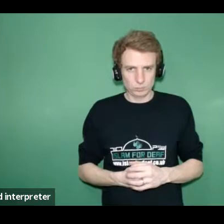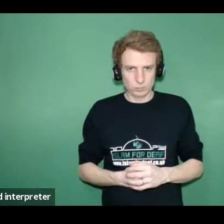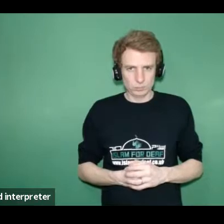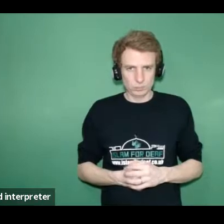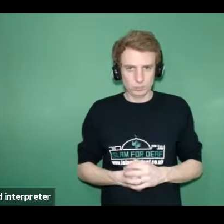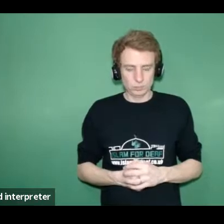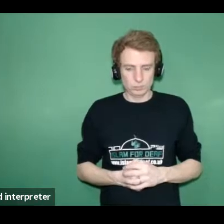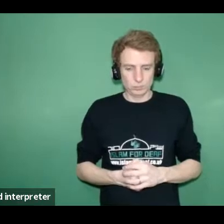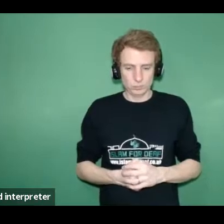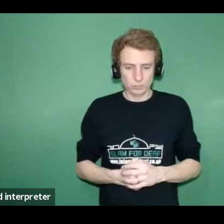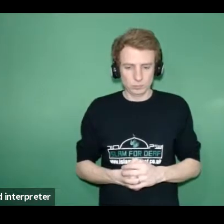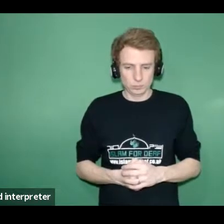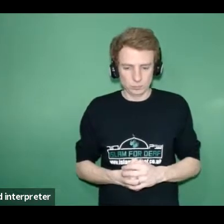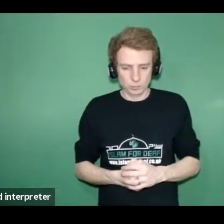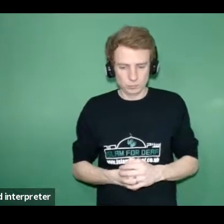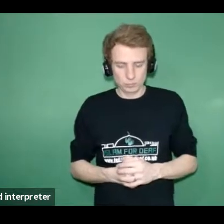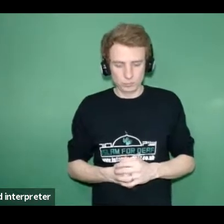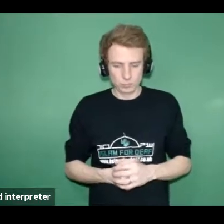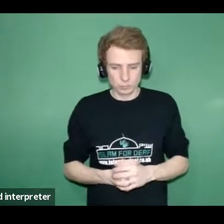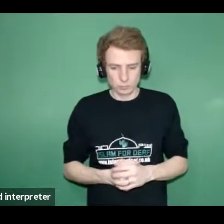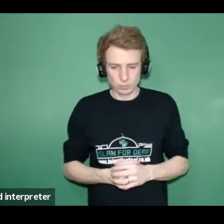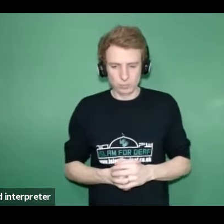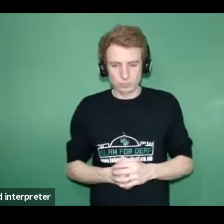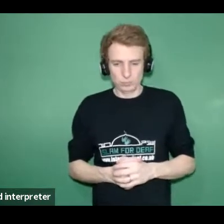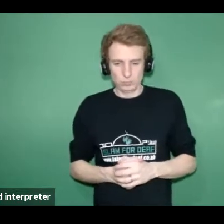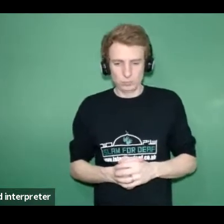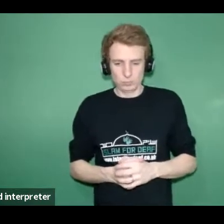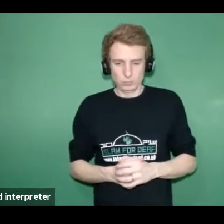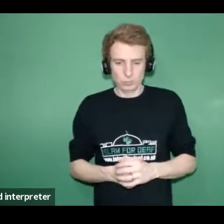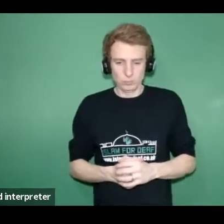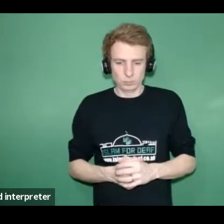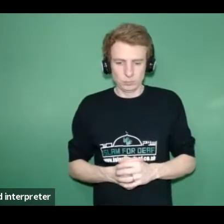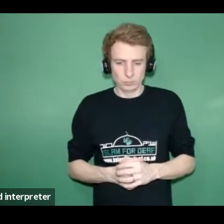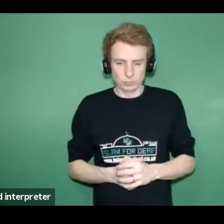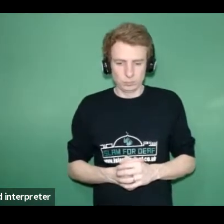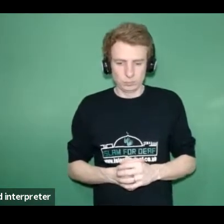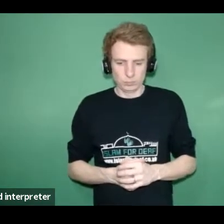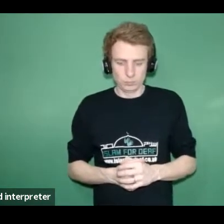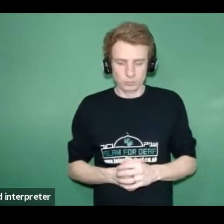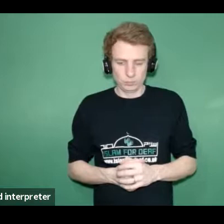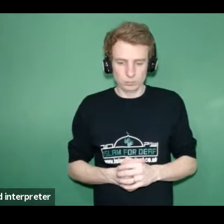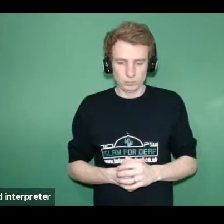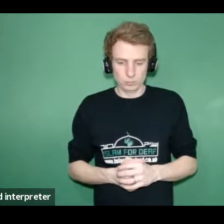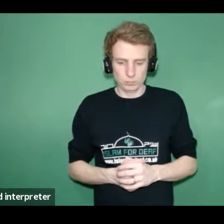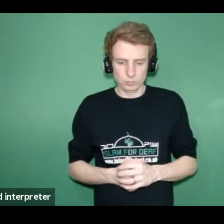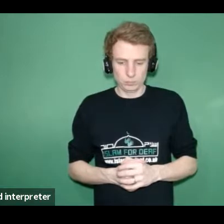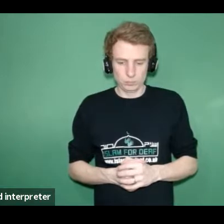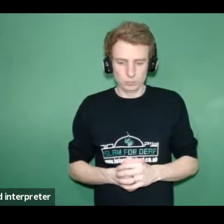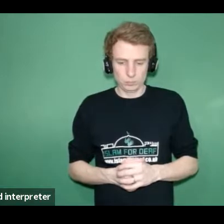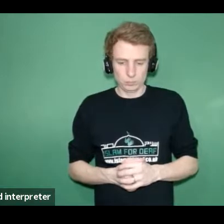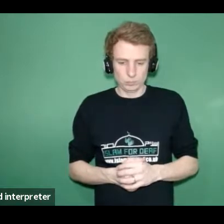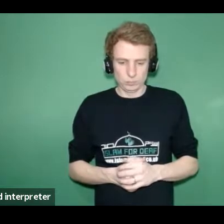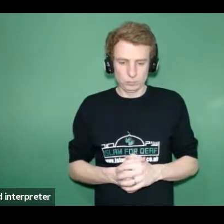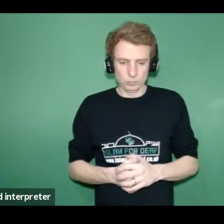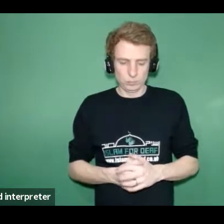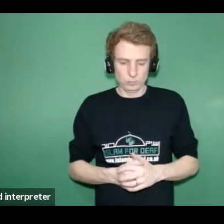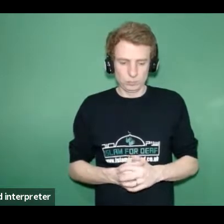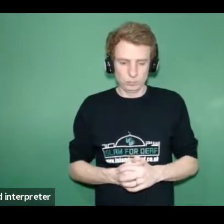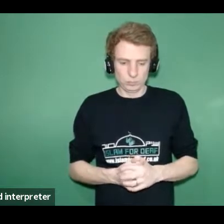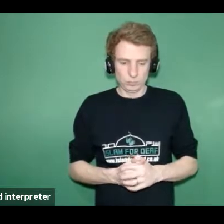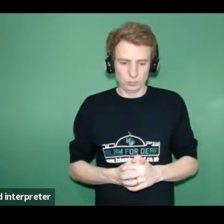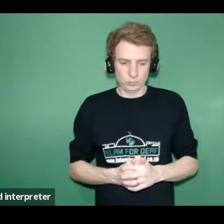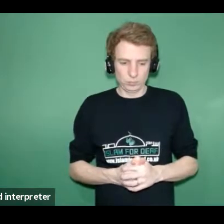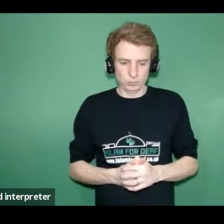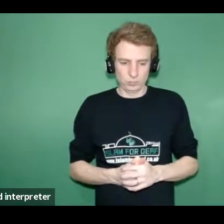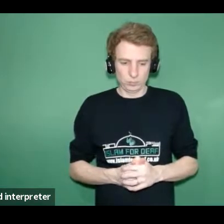القرآن ودعا إليها النبي صلى الله عليه وسلم. هذا هو معنى الإيمان، أن تعمل الأعمال التي